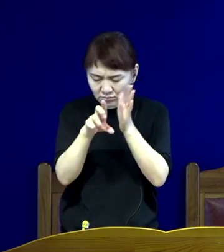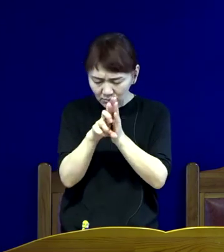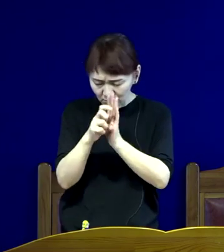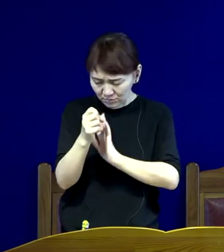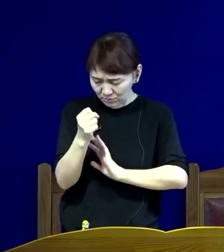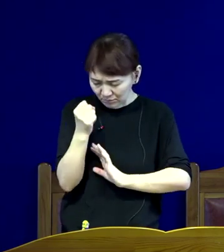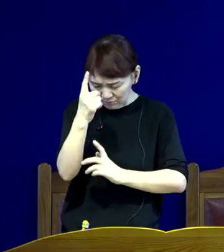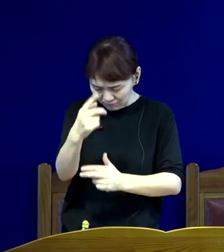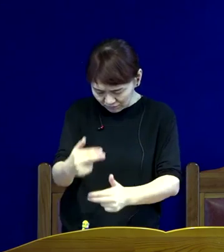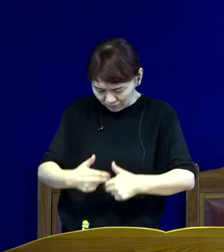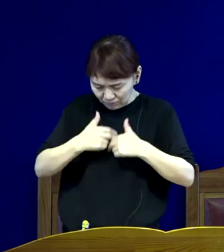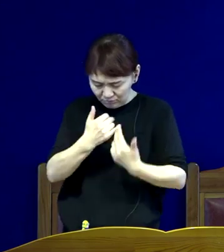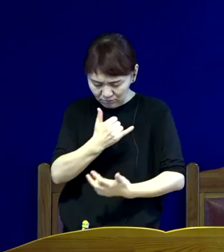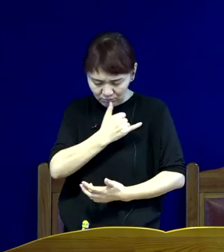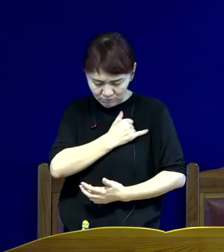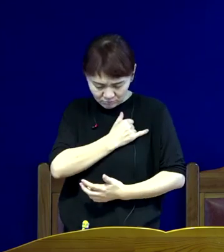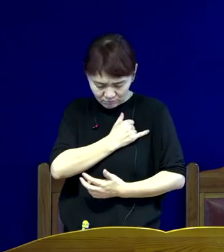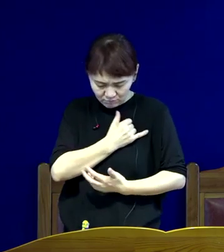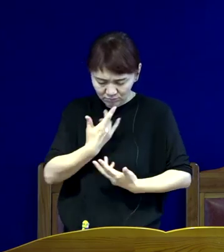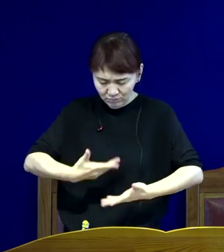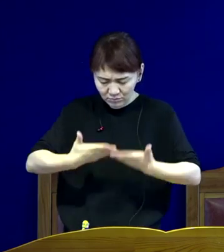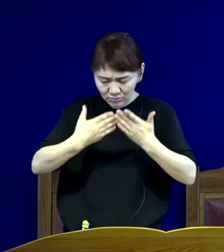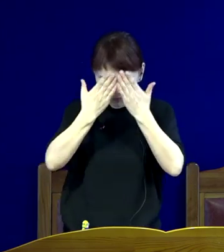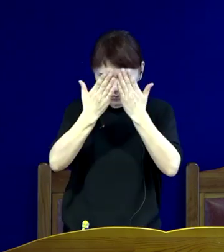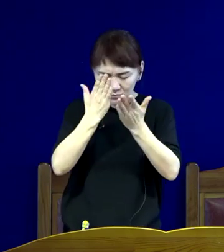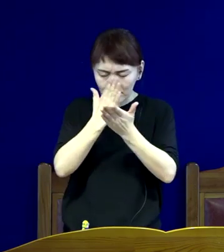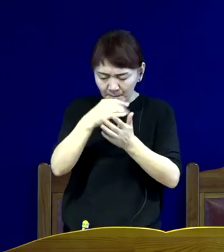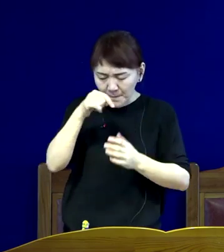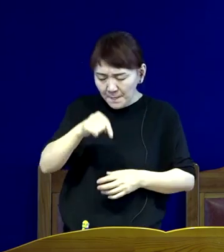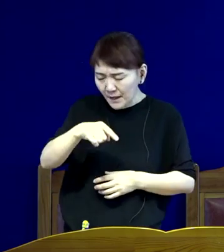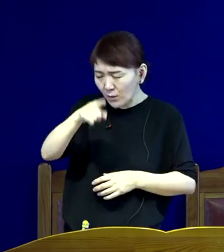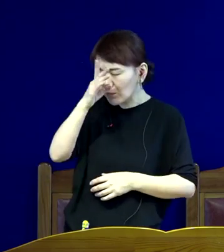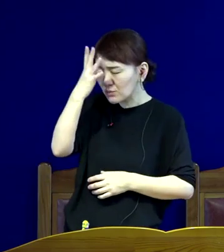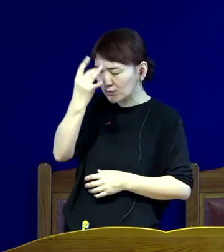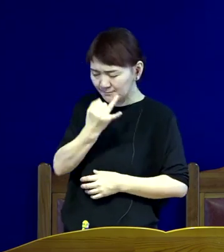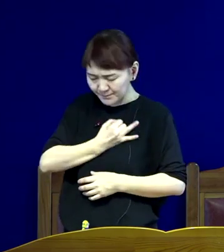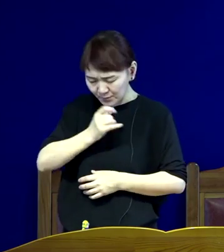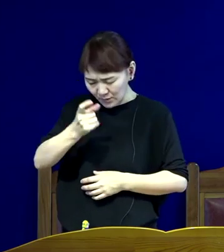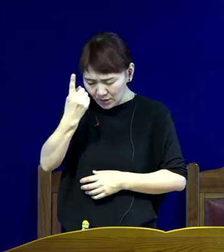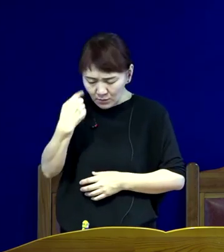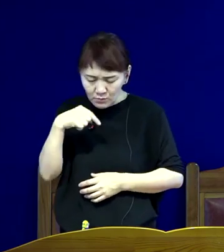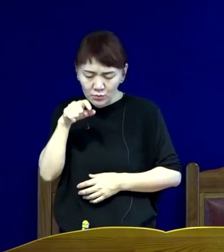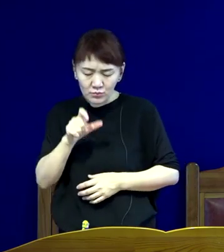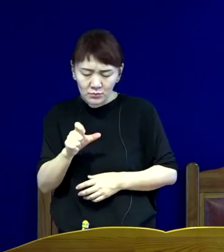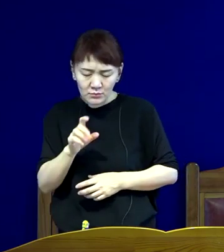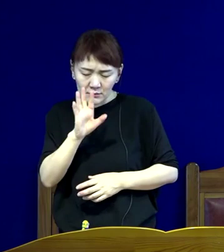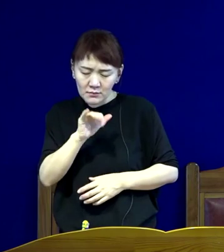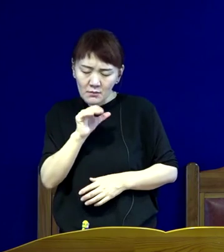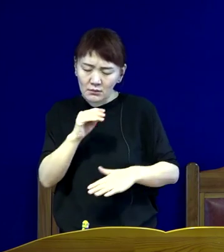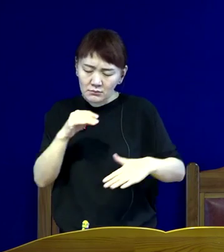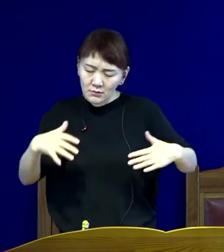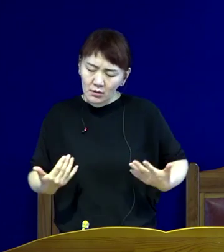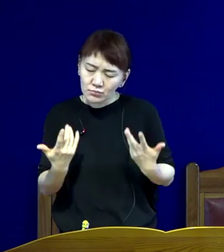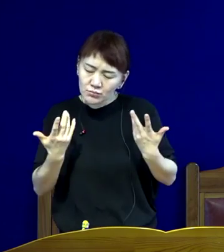감사합니다. 이제 하나님을 믿는 사람으로서 어떻게 살아야 할지 말씀을 통해서 배우기를